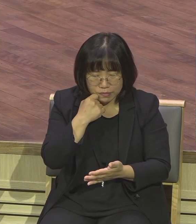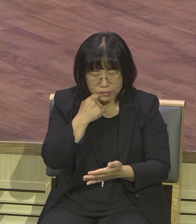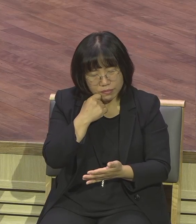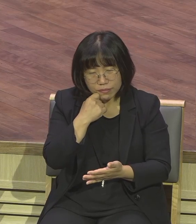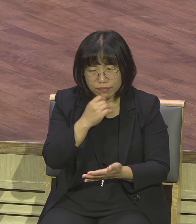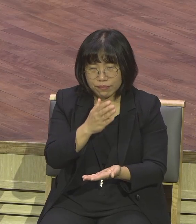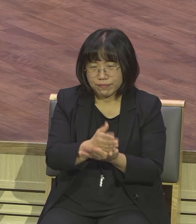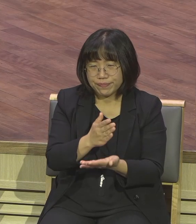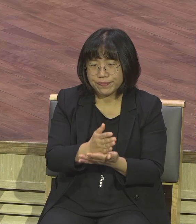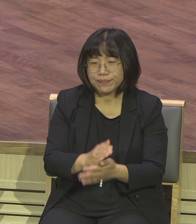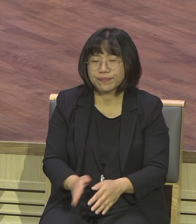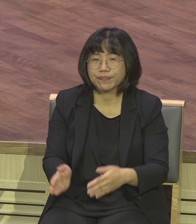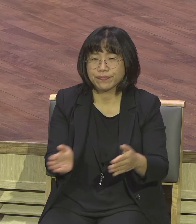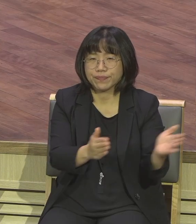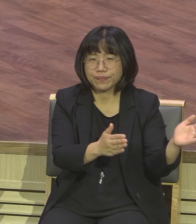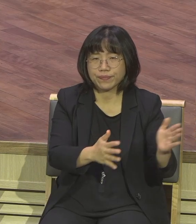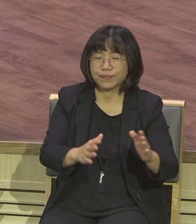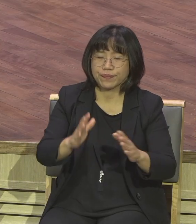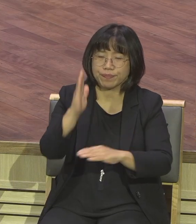결론.